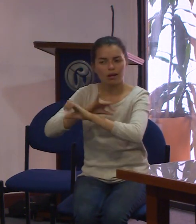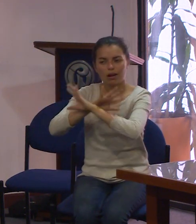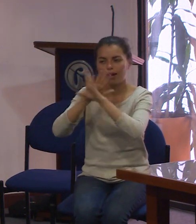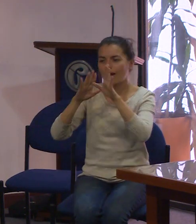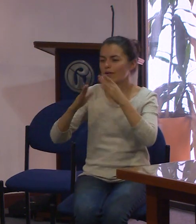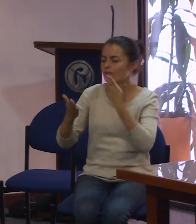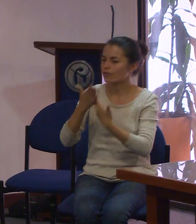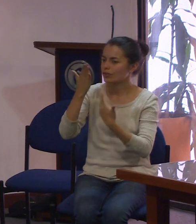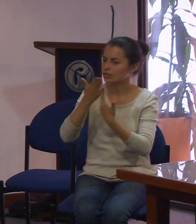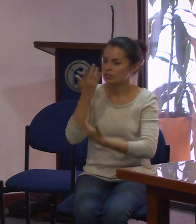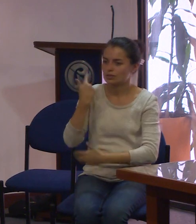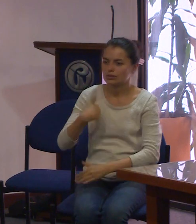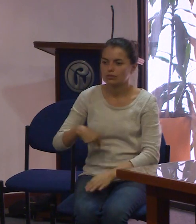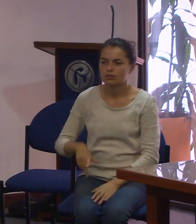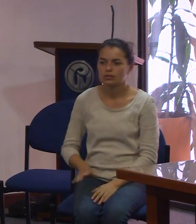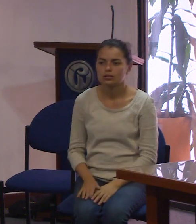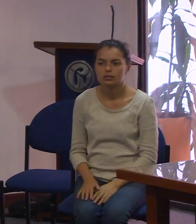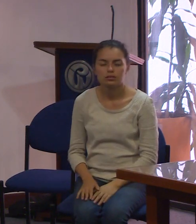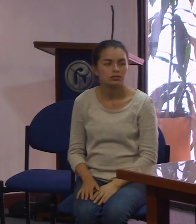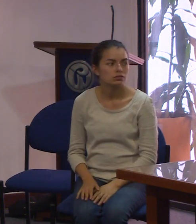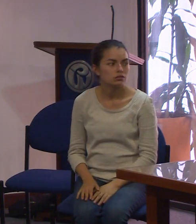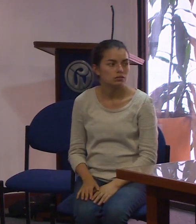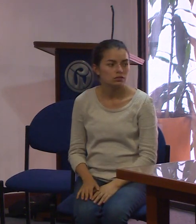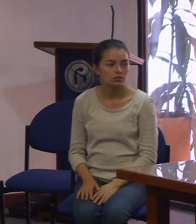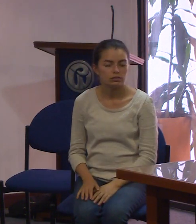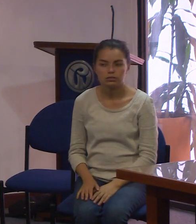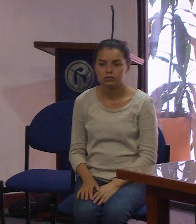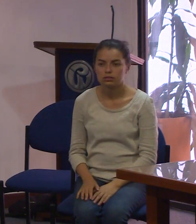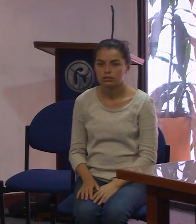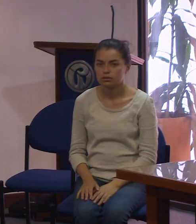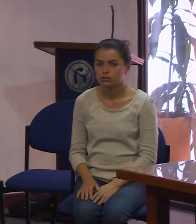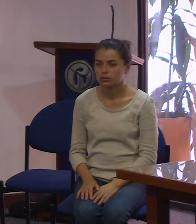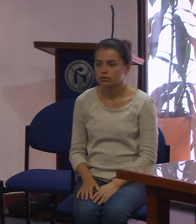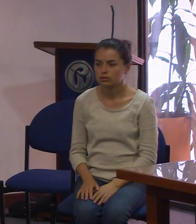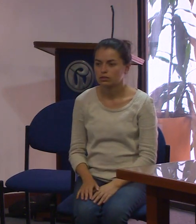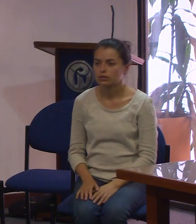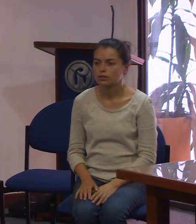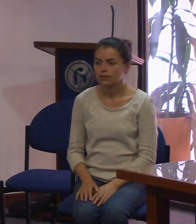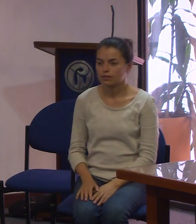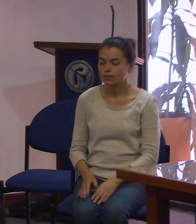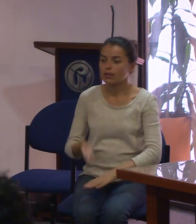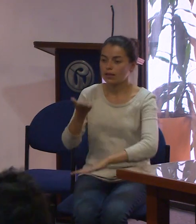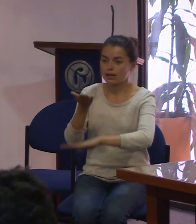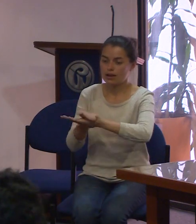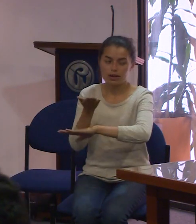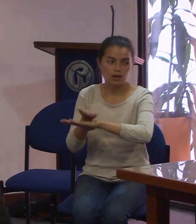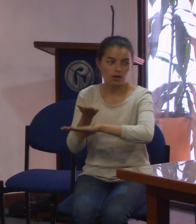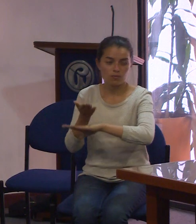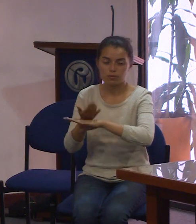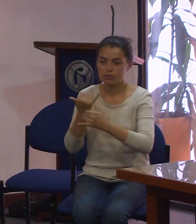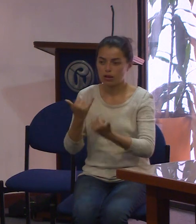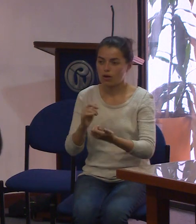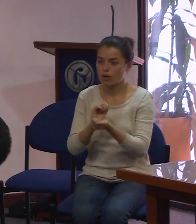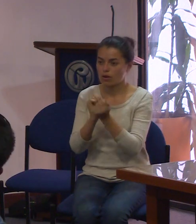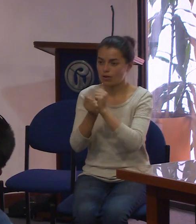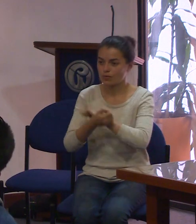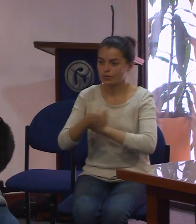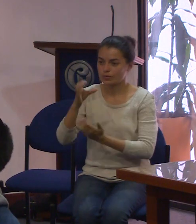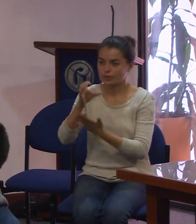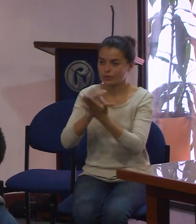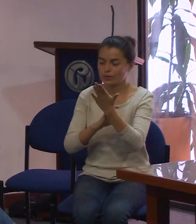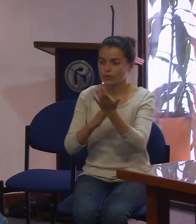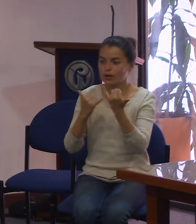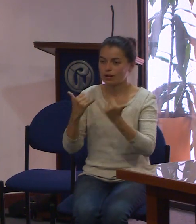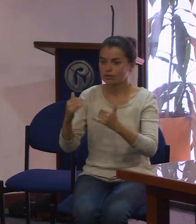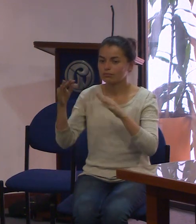no es fácil. Sin embargo, dentro de la propuesta que se está consolidando para la nueva renovación curricular,